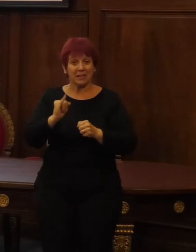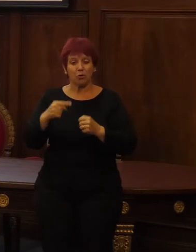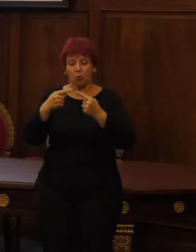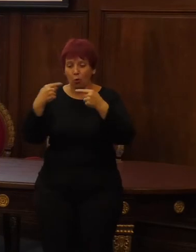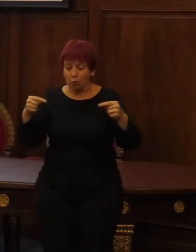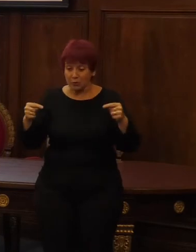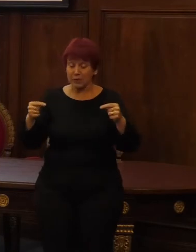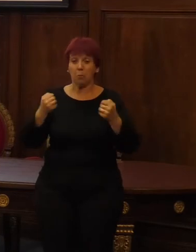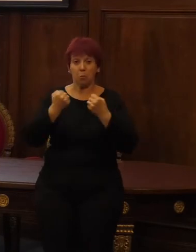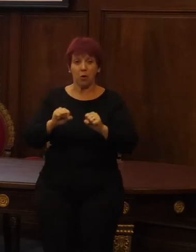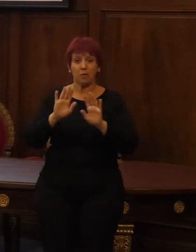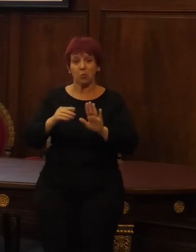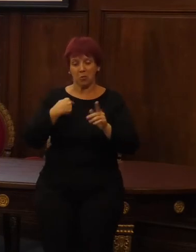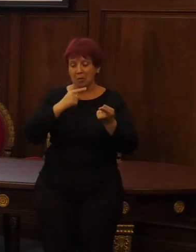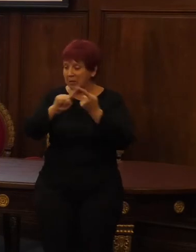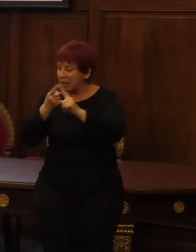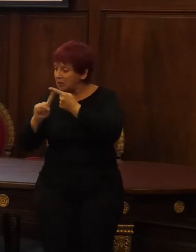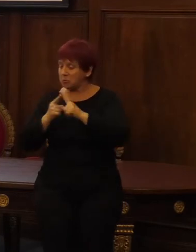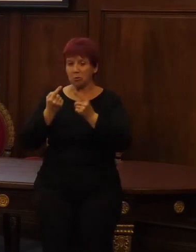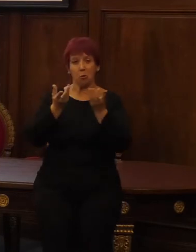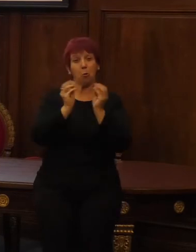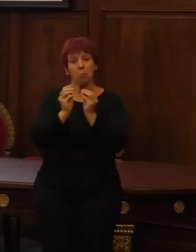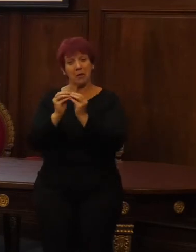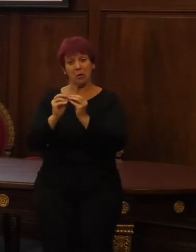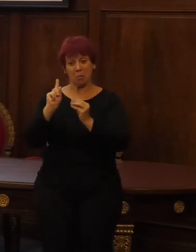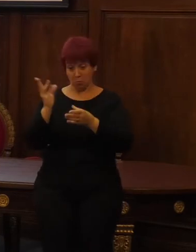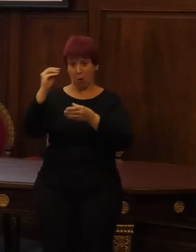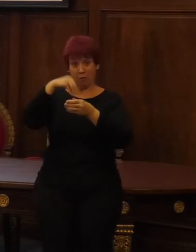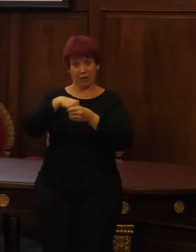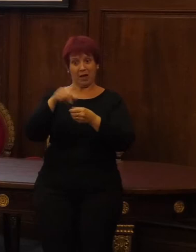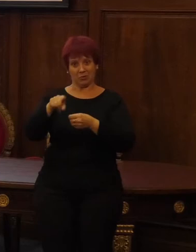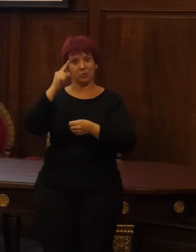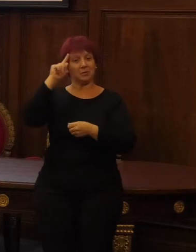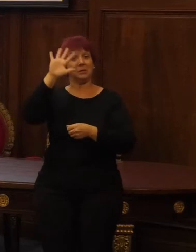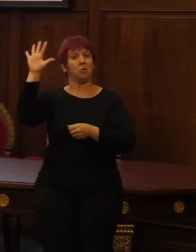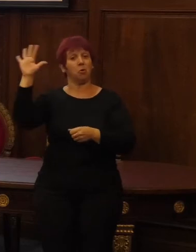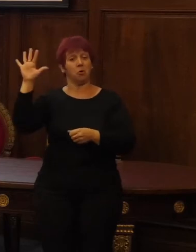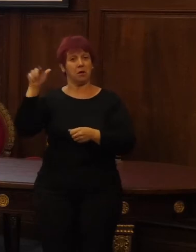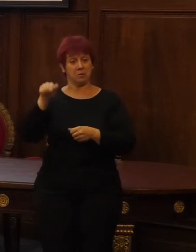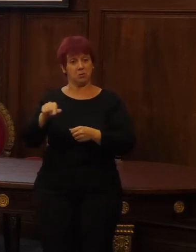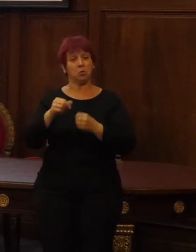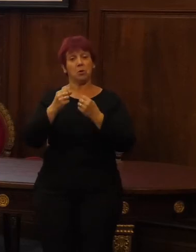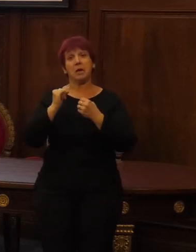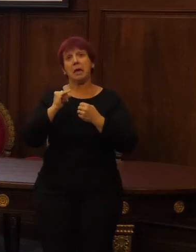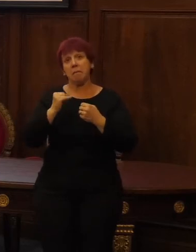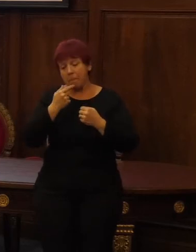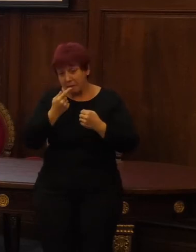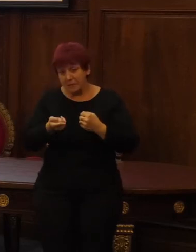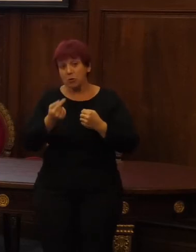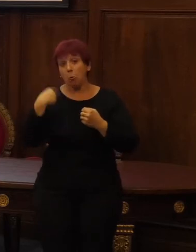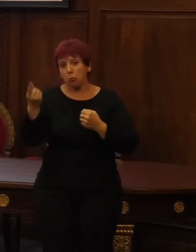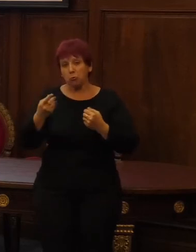esos elementos de nuestras relaciones que componen esta psicología que tendría